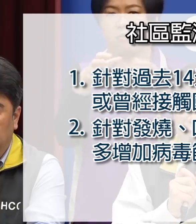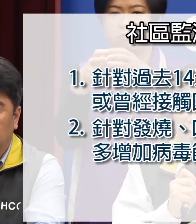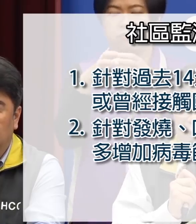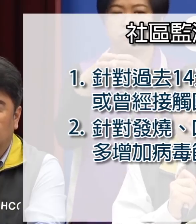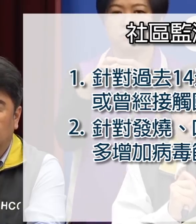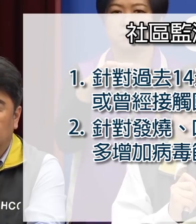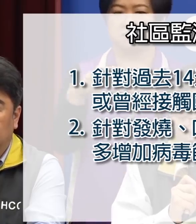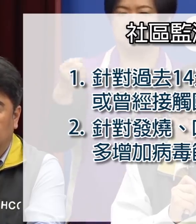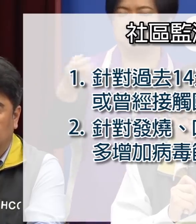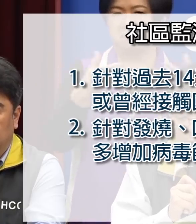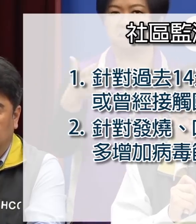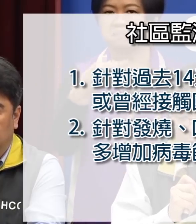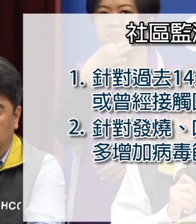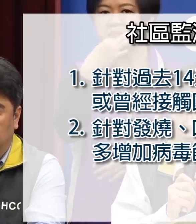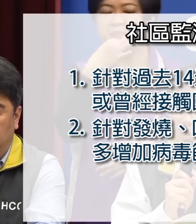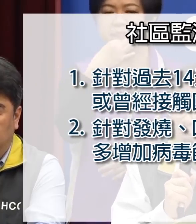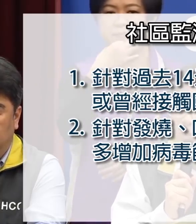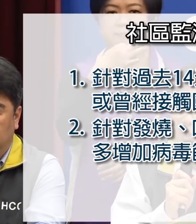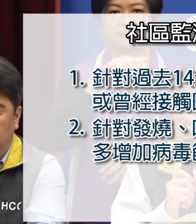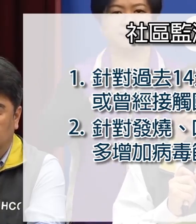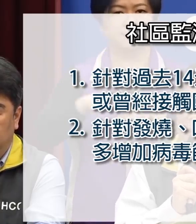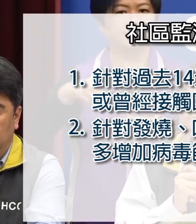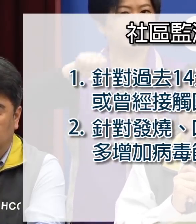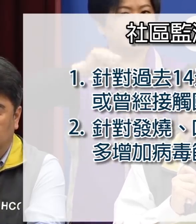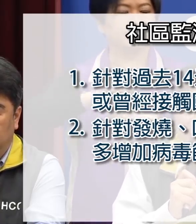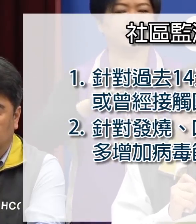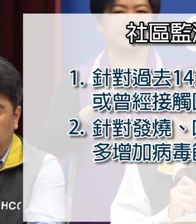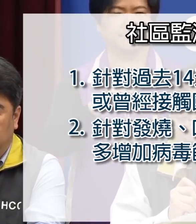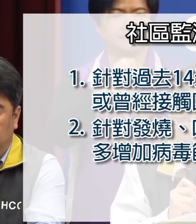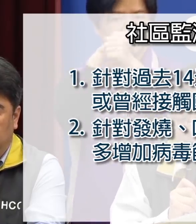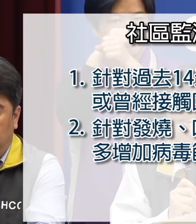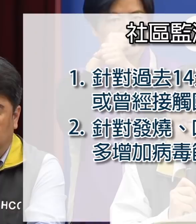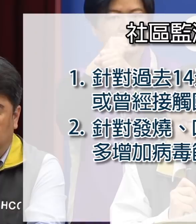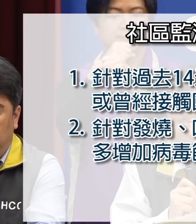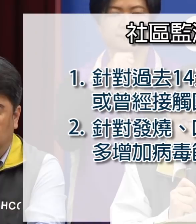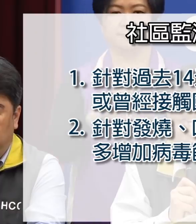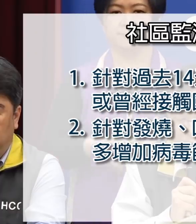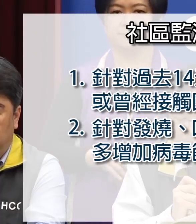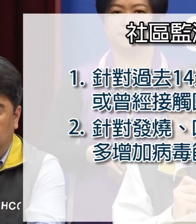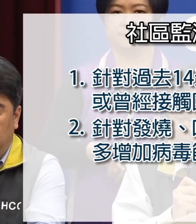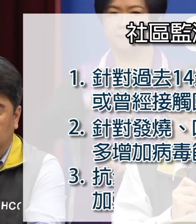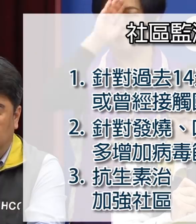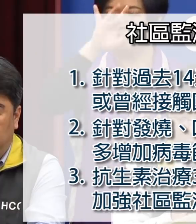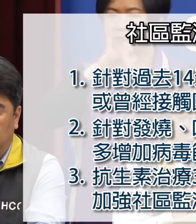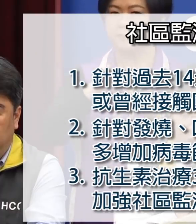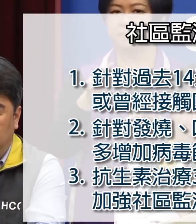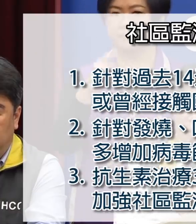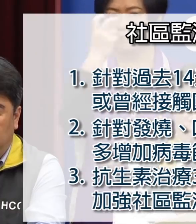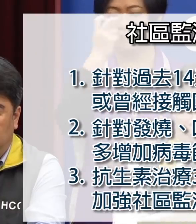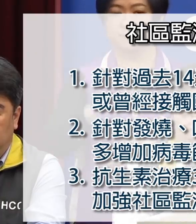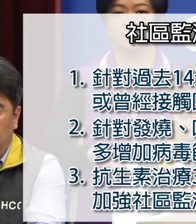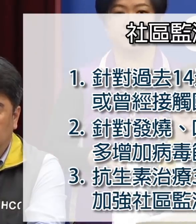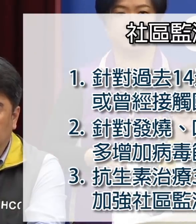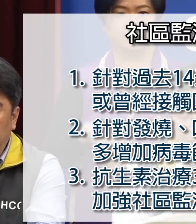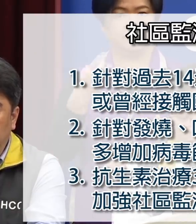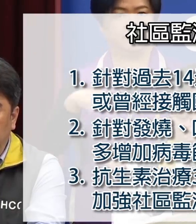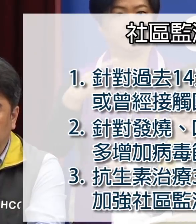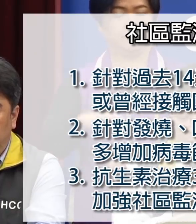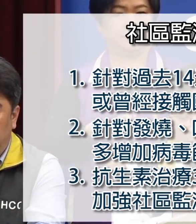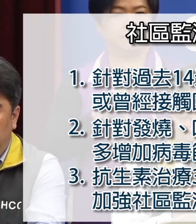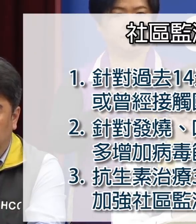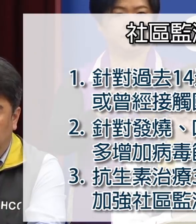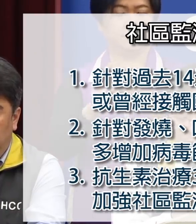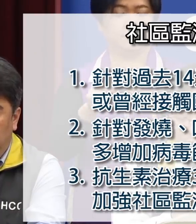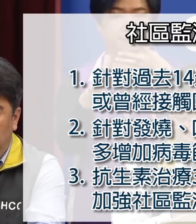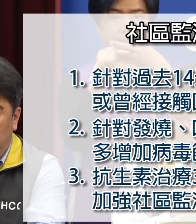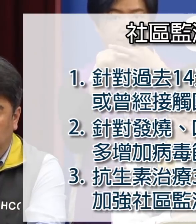象的部分去做多增加筛检这个病毒。那另外也有会针对第三项是